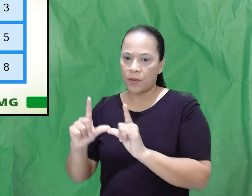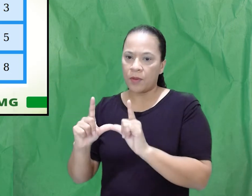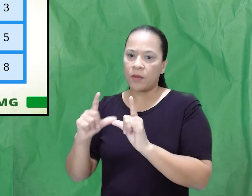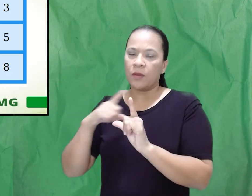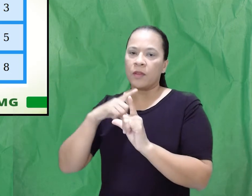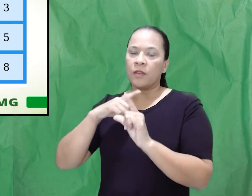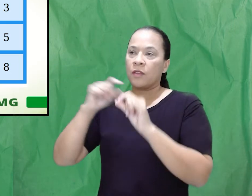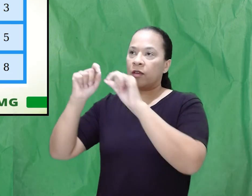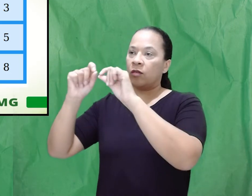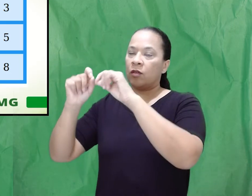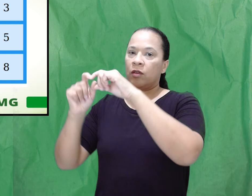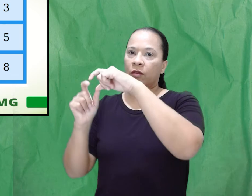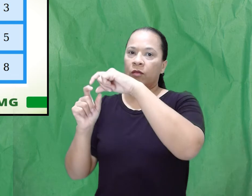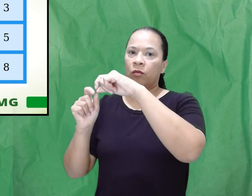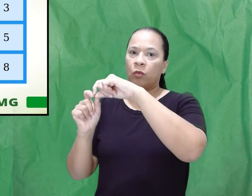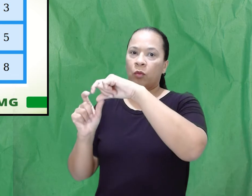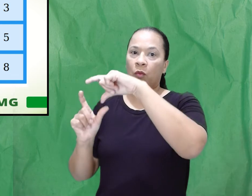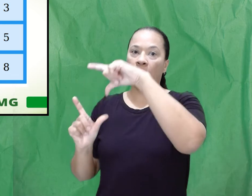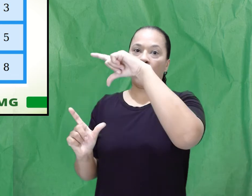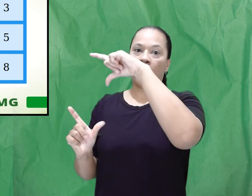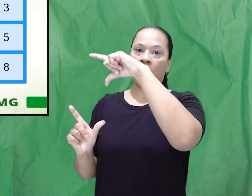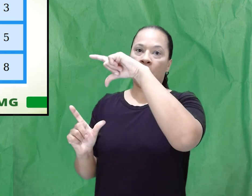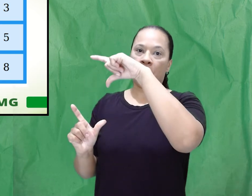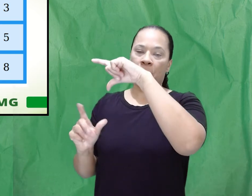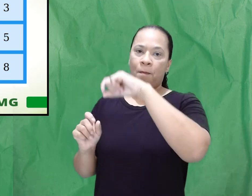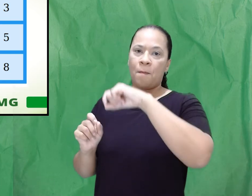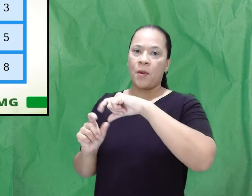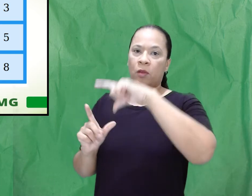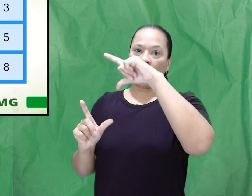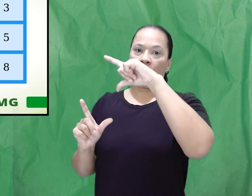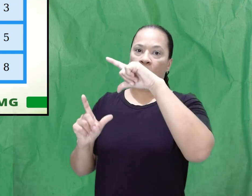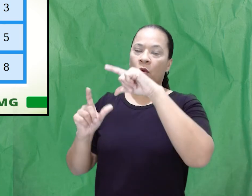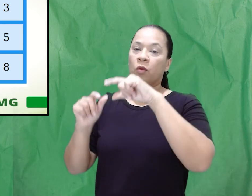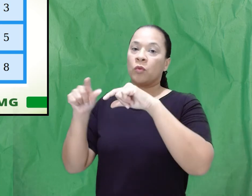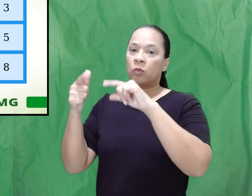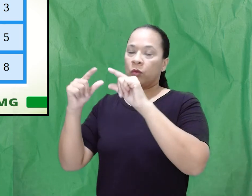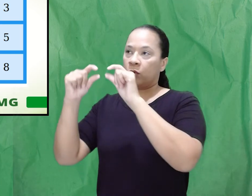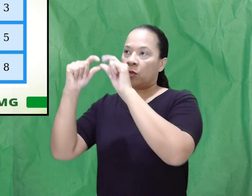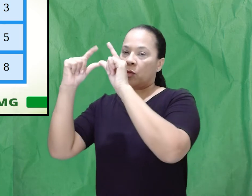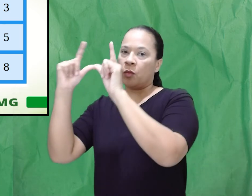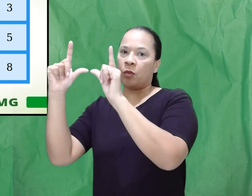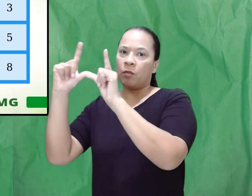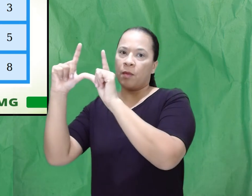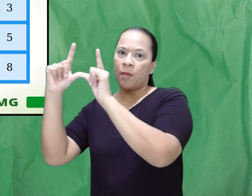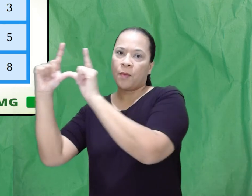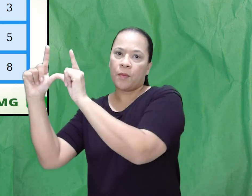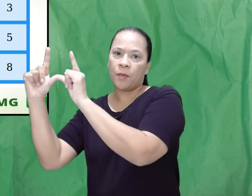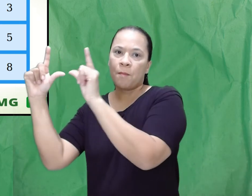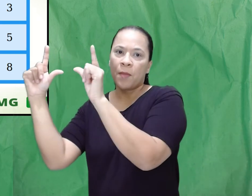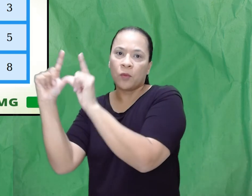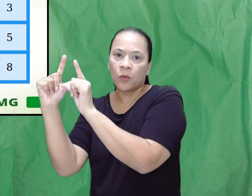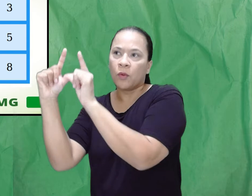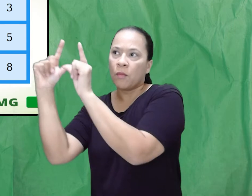espaço menor. Então, para coisas mais complexas, normalmente é utilizado o Grid CSS.